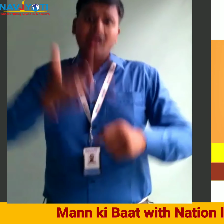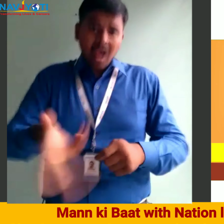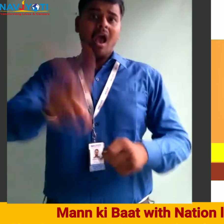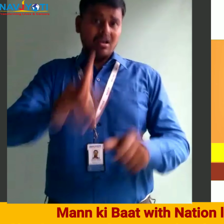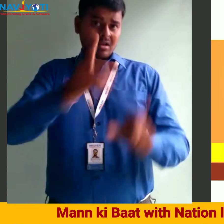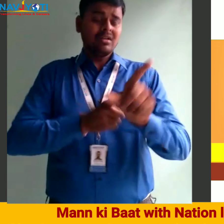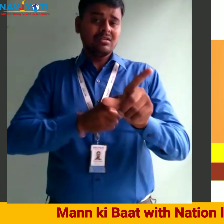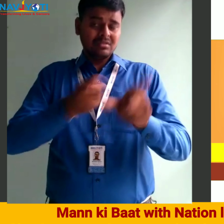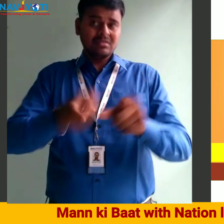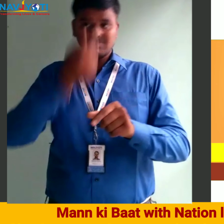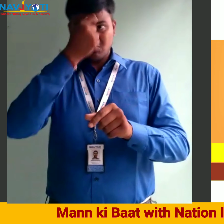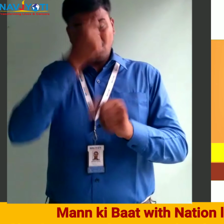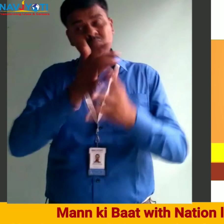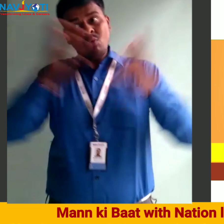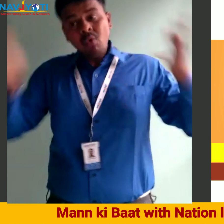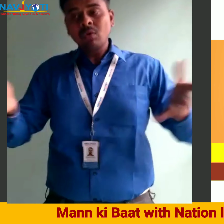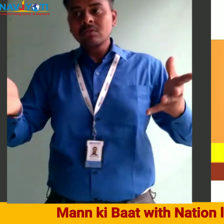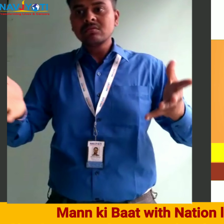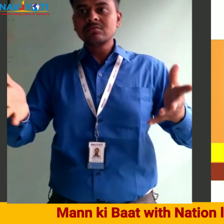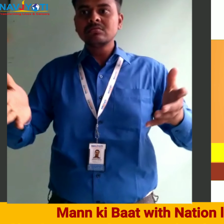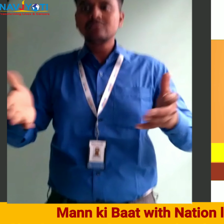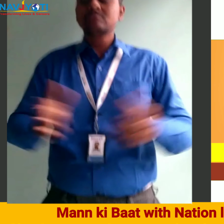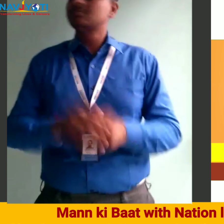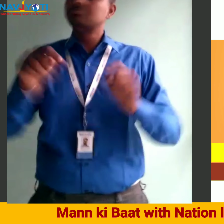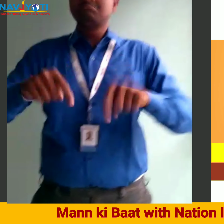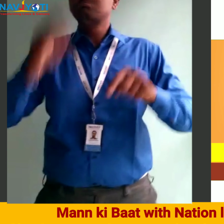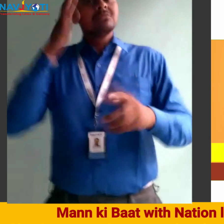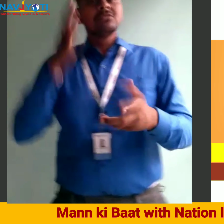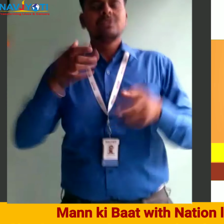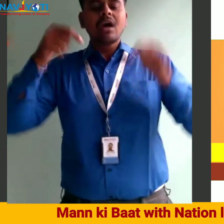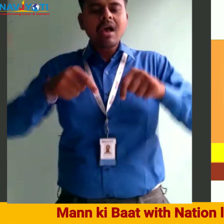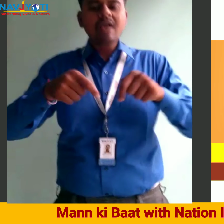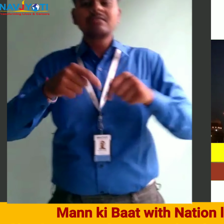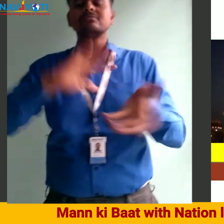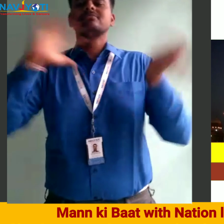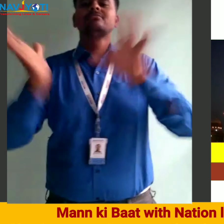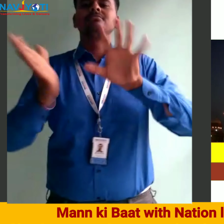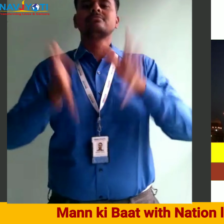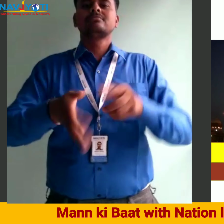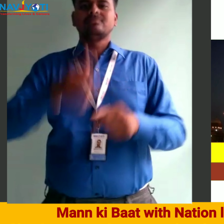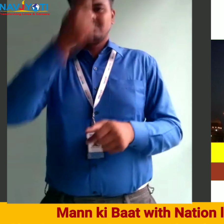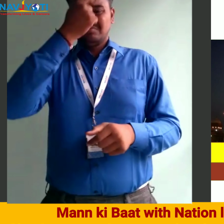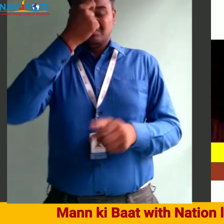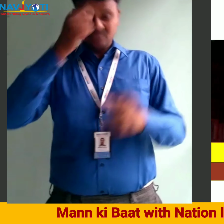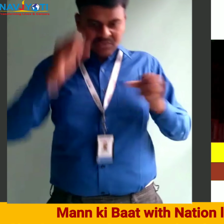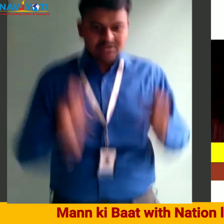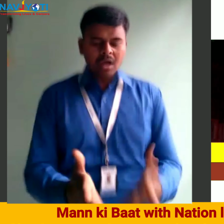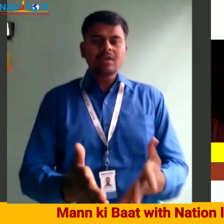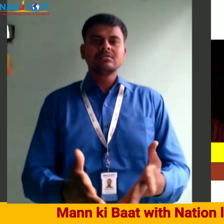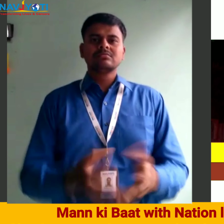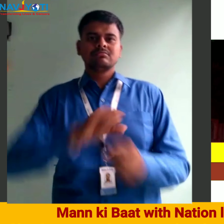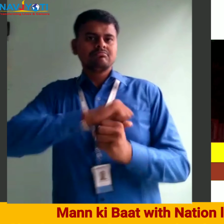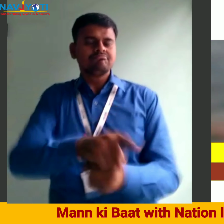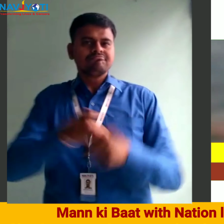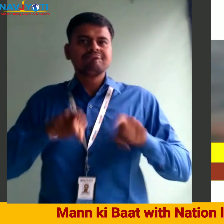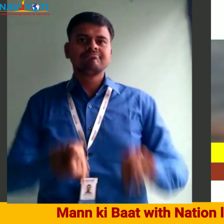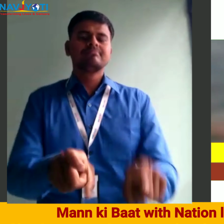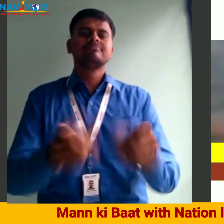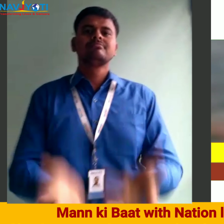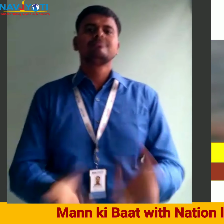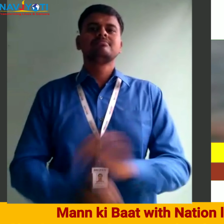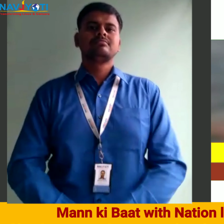सभी अनुयायियों को उनकी जयंती पर बहुत बहुत शुभकामनाएं। साथियों, रमजान का भी पवित्र